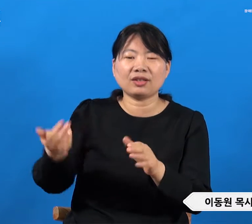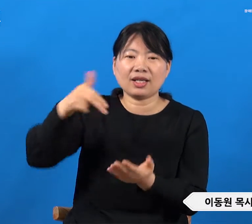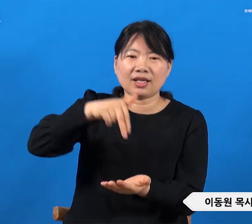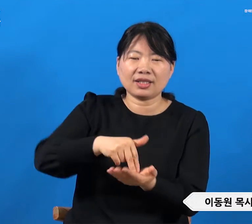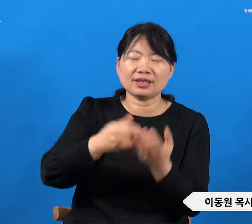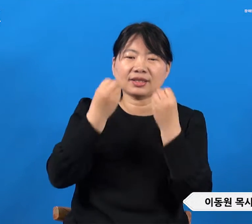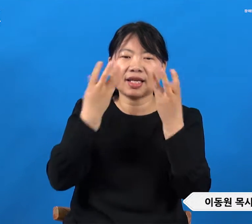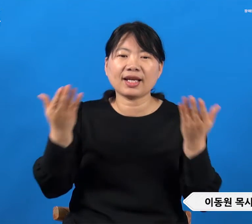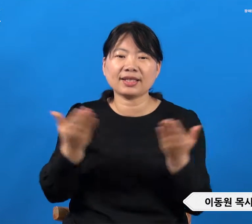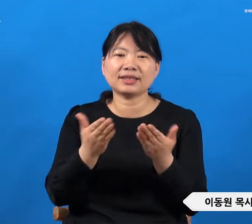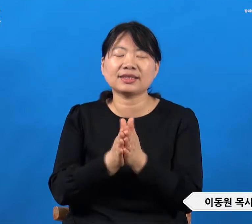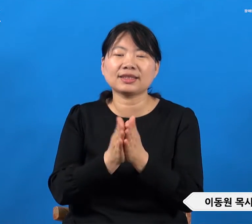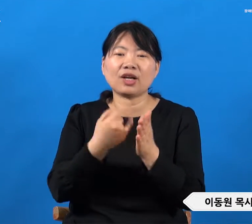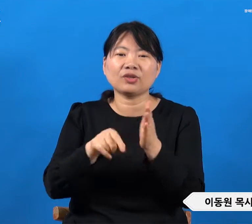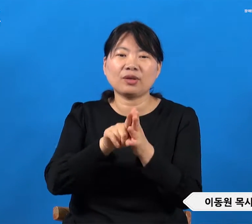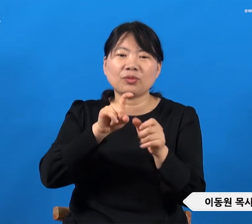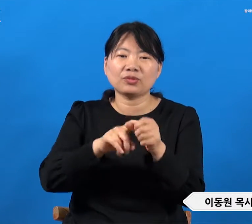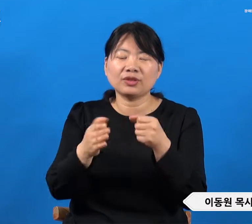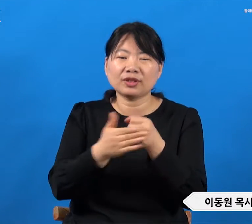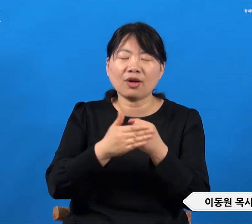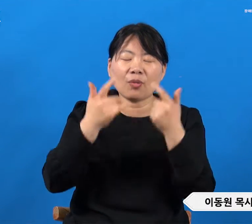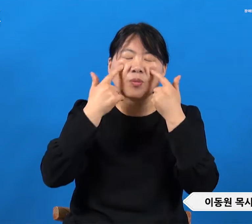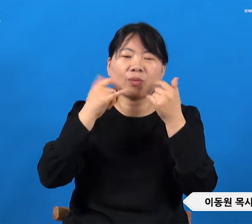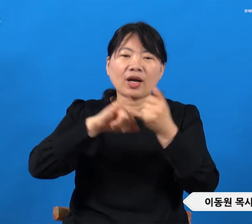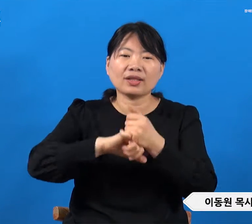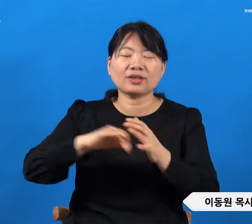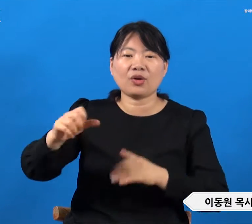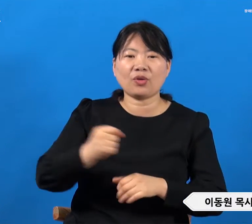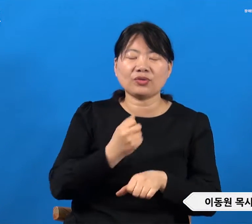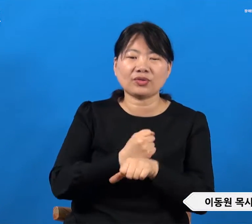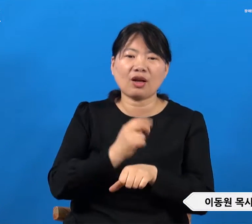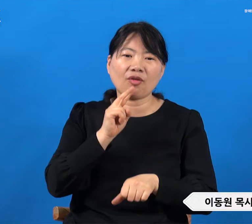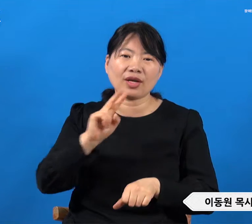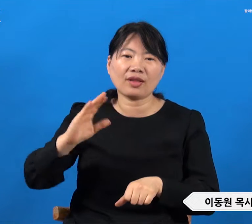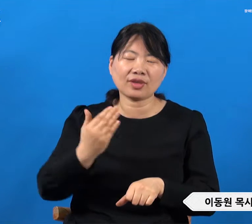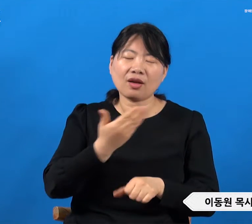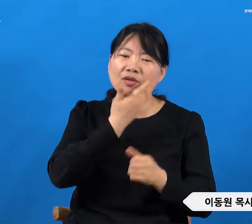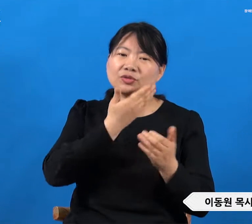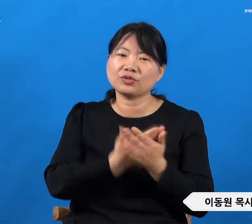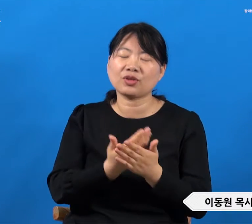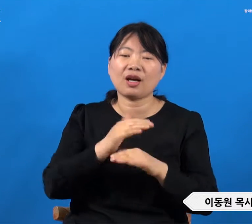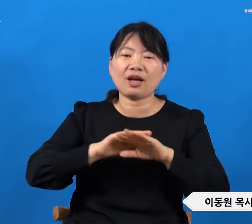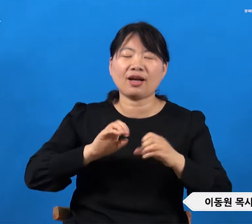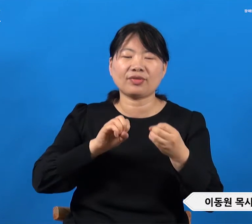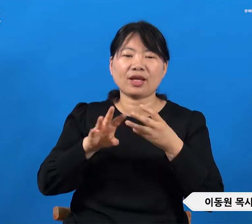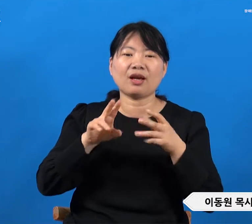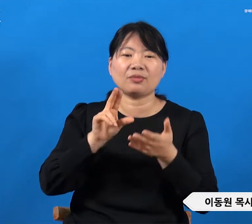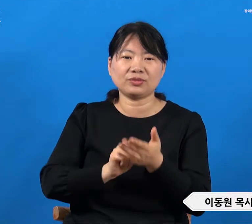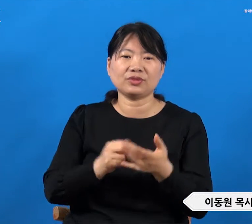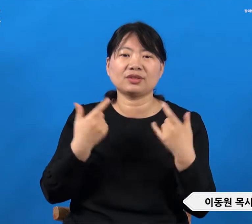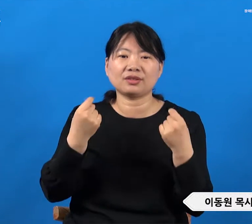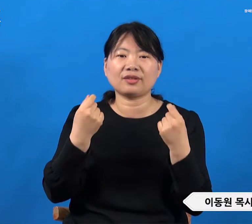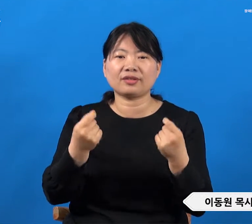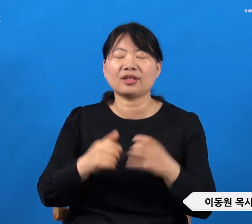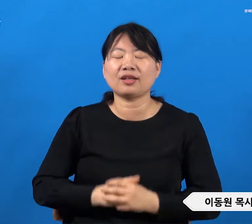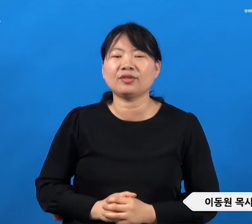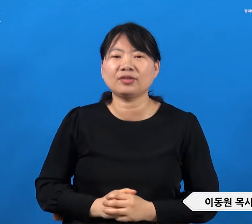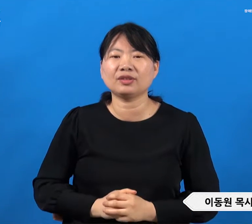일어나 새 일을 시작하기 위해서 우리가 반드시 얻어야 할 중요한 해답의 문제라고 할 수가